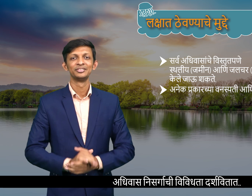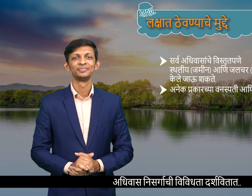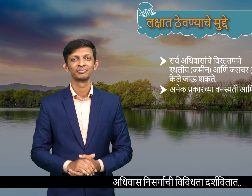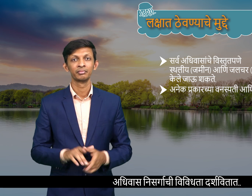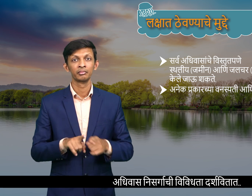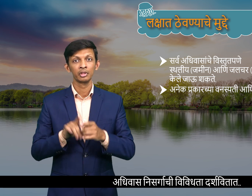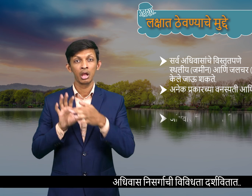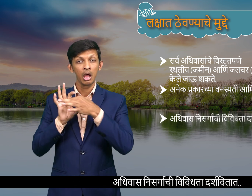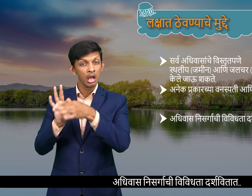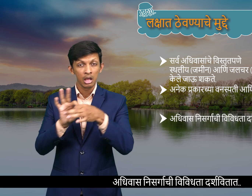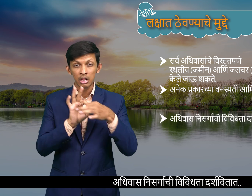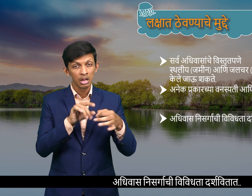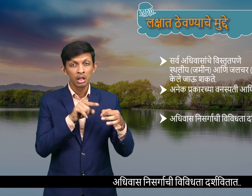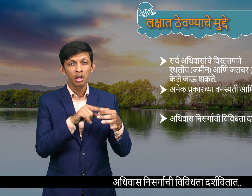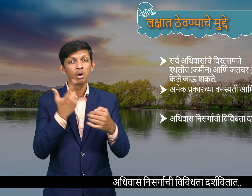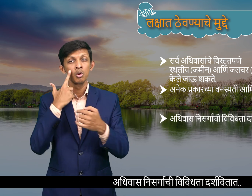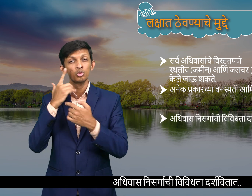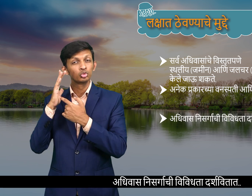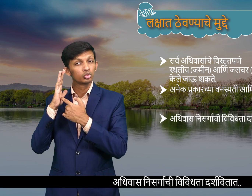अधिवास निसर्गाची विविधता दर्शवतात.